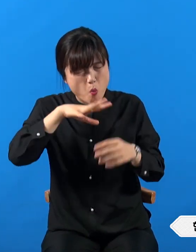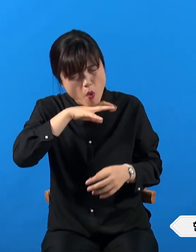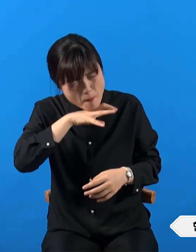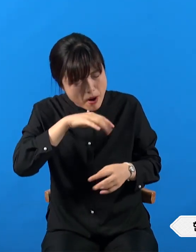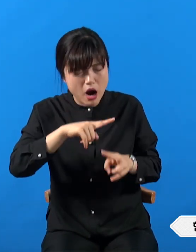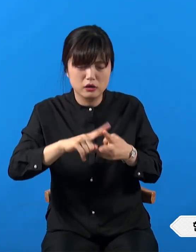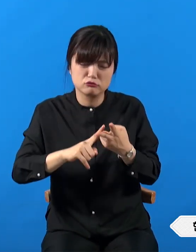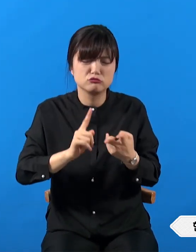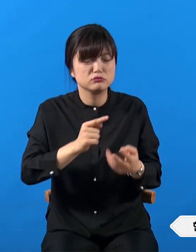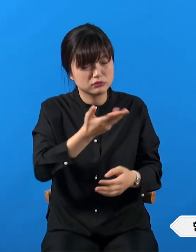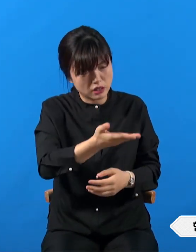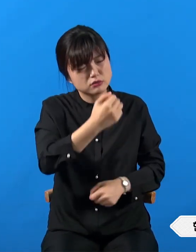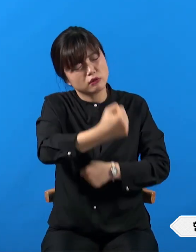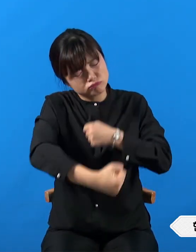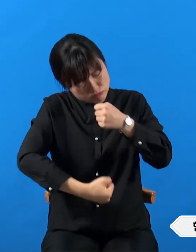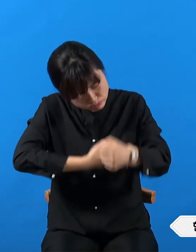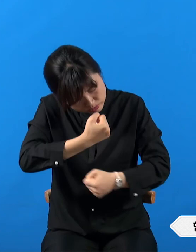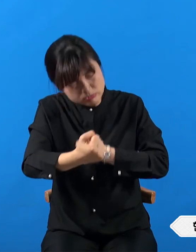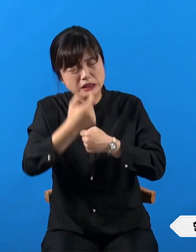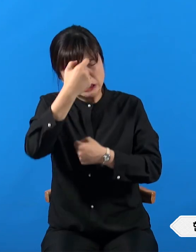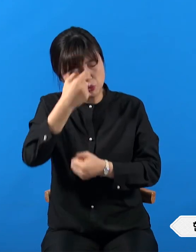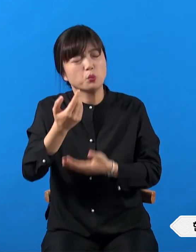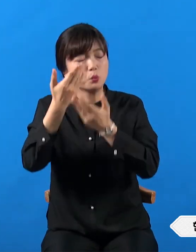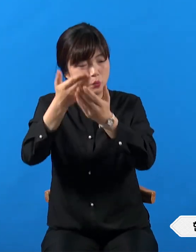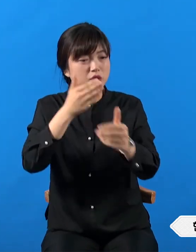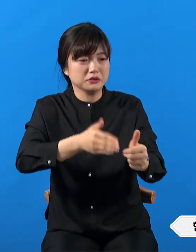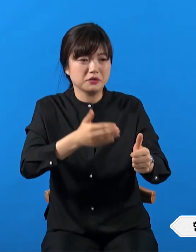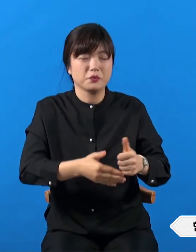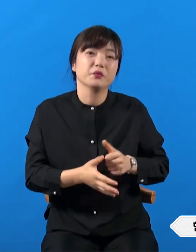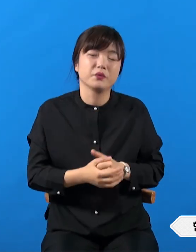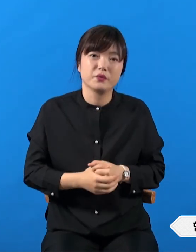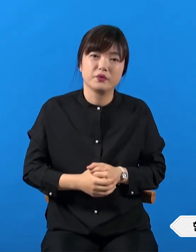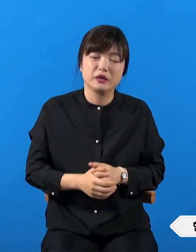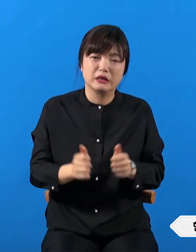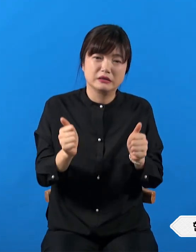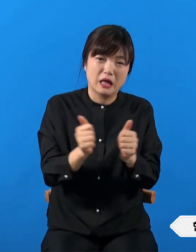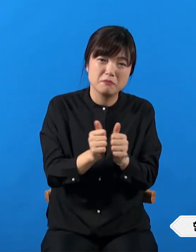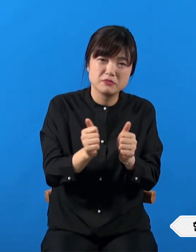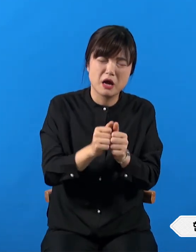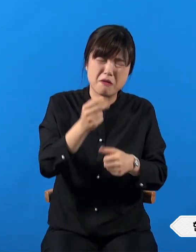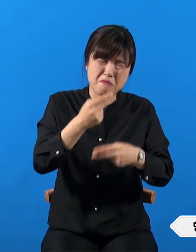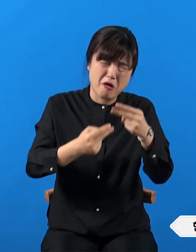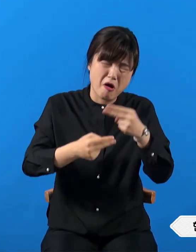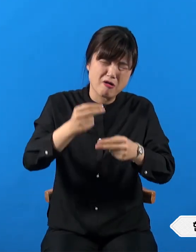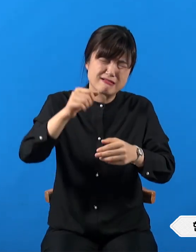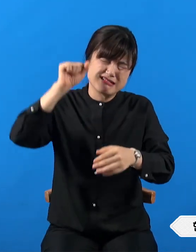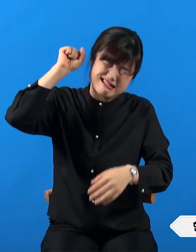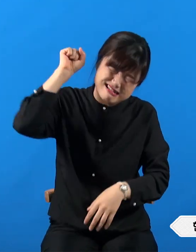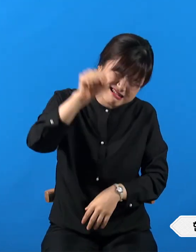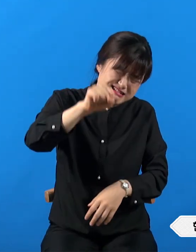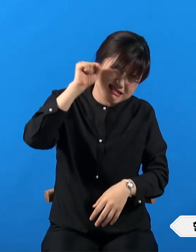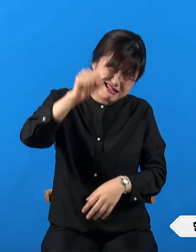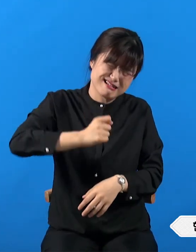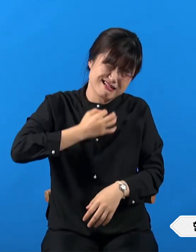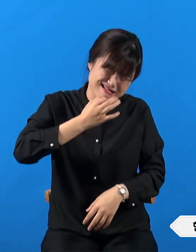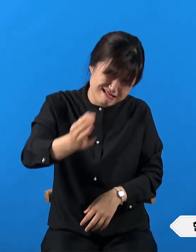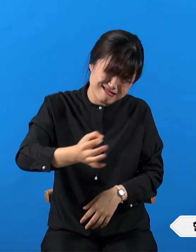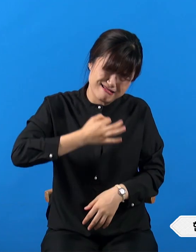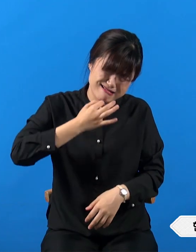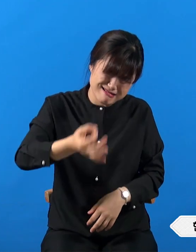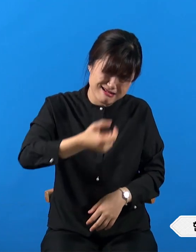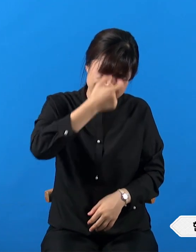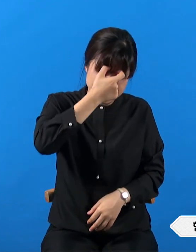하든 그냥 당신 하고 싶은 대로 하라고 했습니다. 그가 벽을 두들기면서 고함을